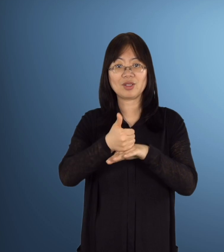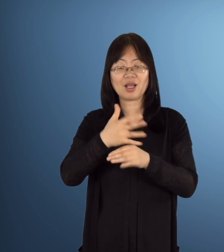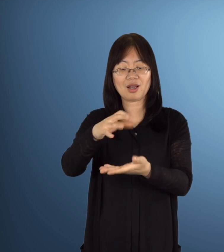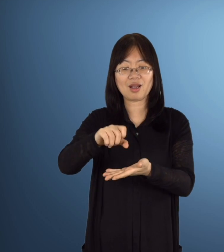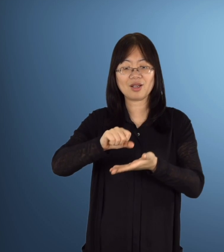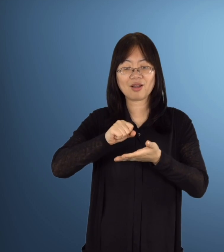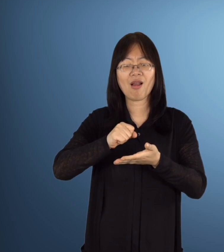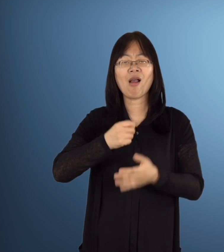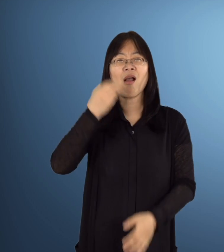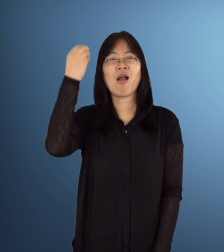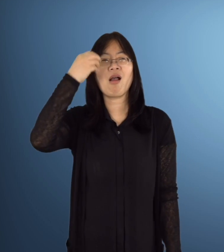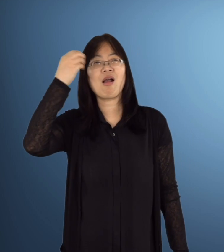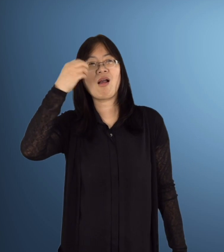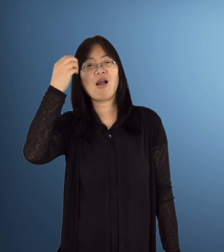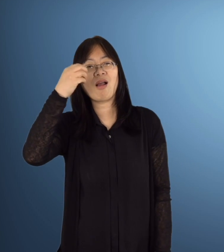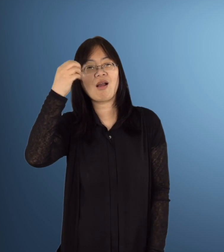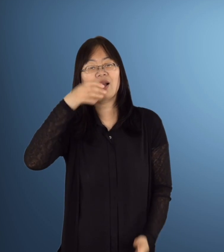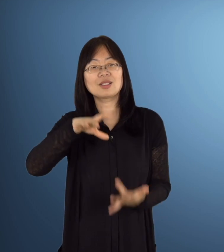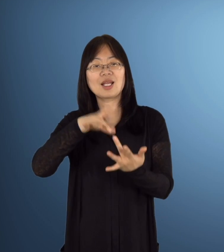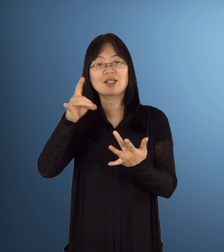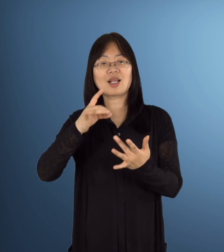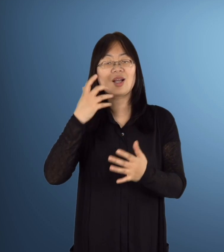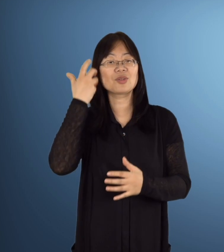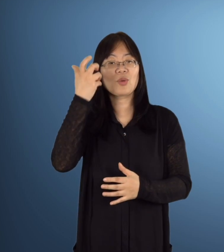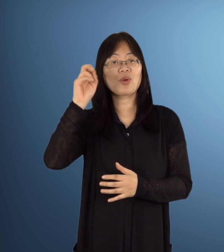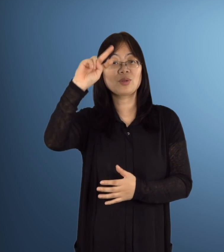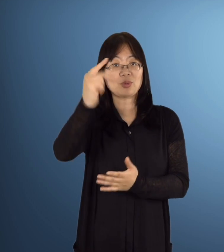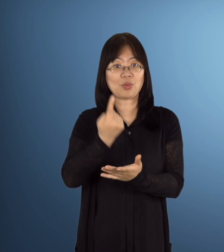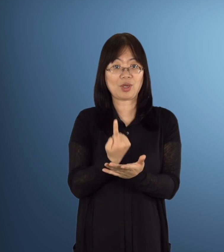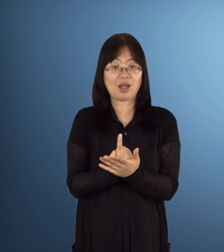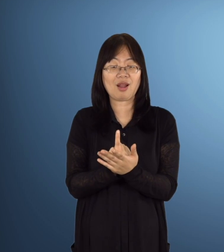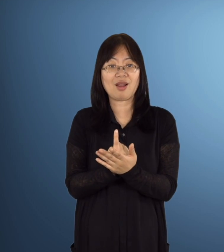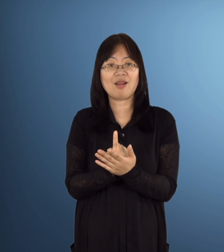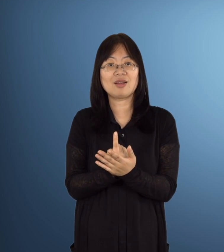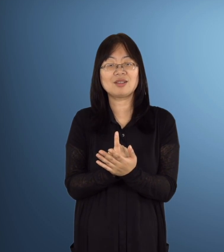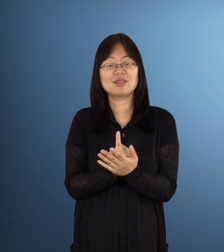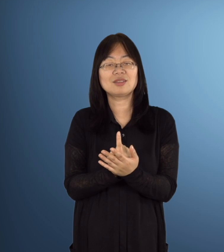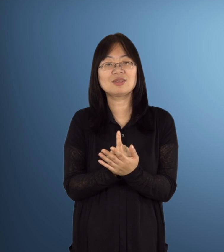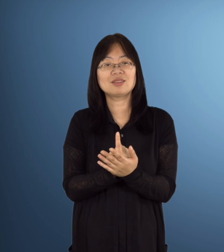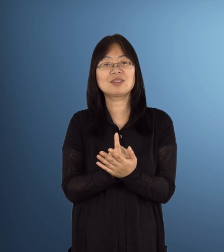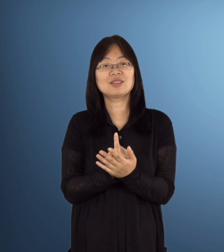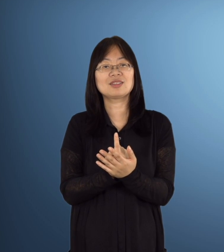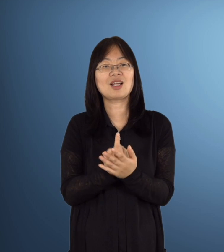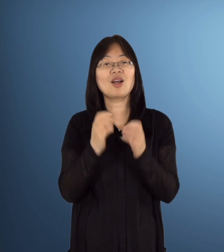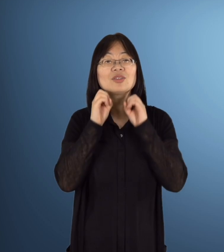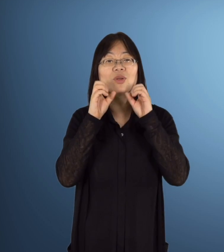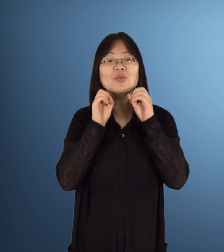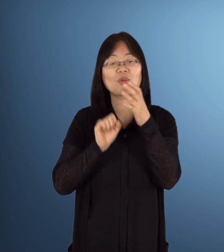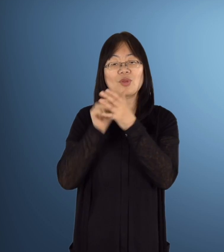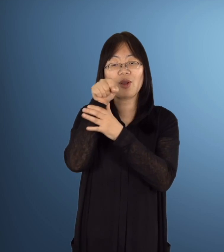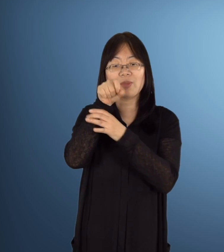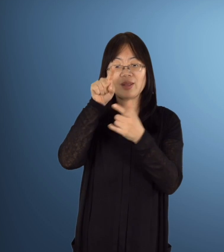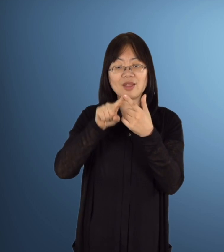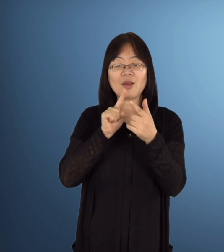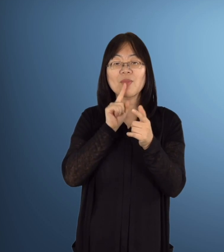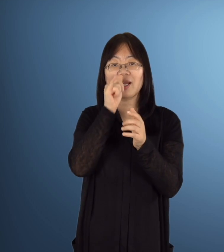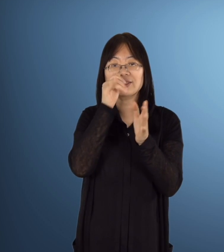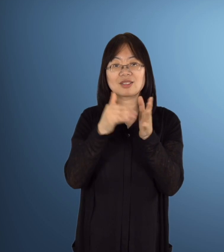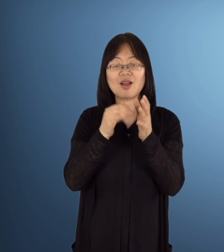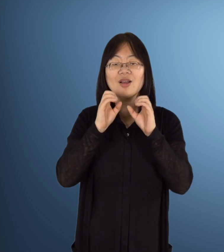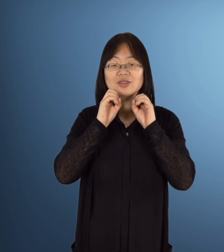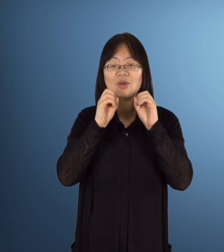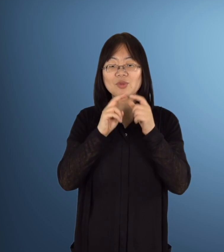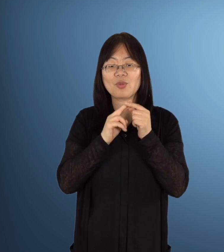결과로 어마어마한 택한 영혼들이 돌아오는 그 전도의 열매를 얘기합니다.